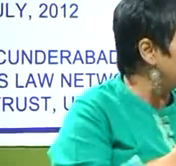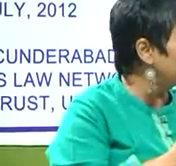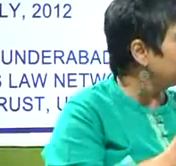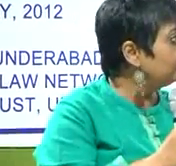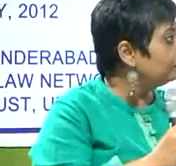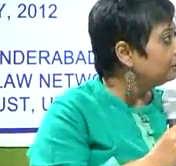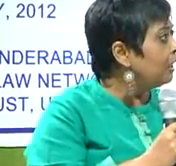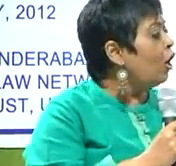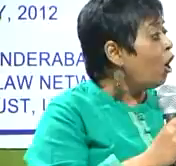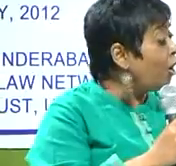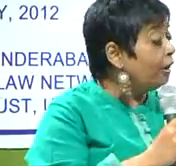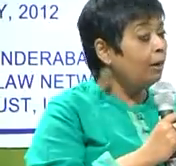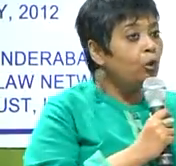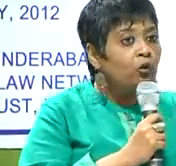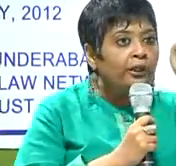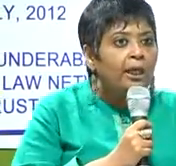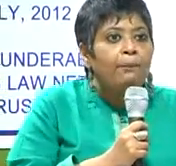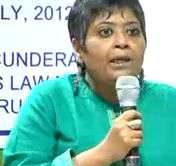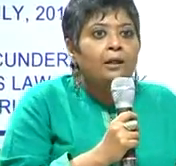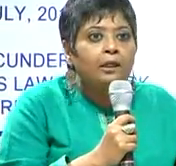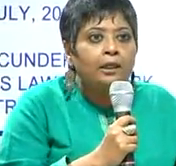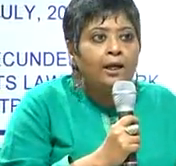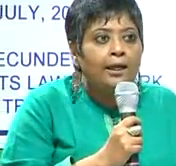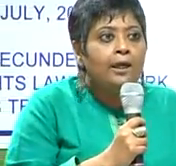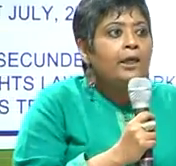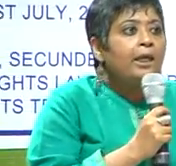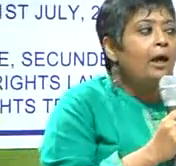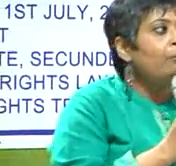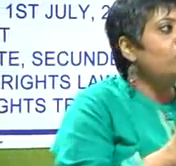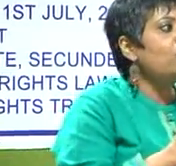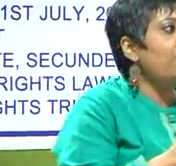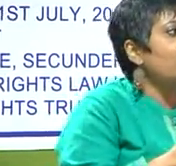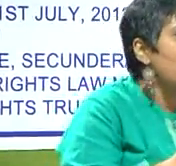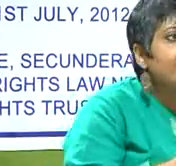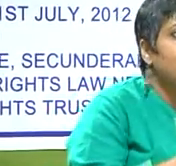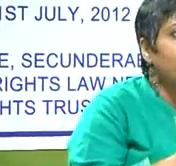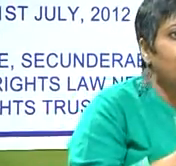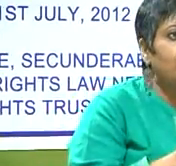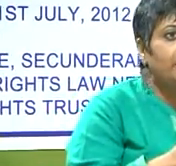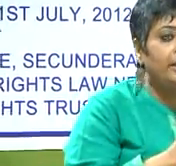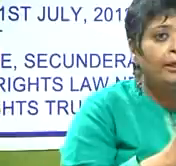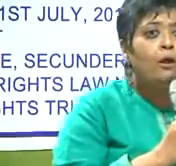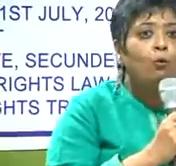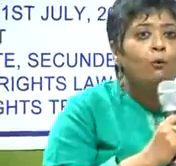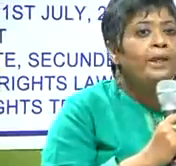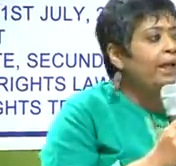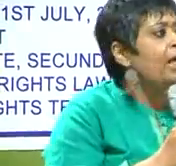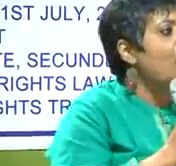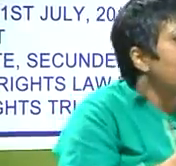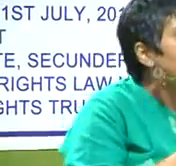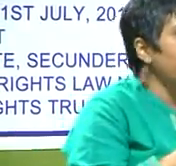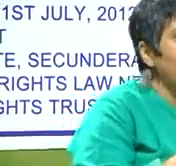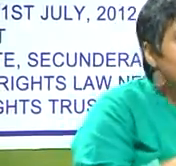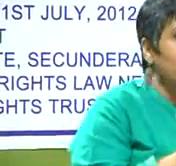करेगा। और हम लोग को ये भी याद रखना है कि हम लोग जो भाषा इस्तेमाल करते हैं वो भी